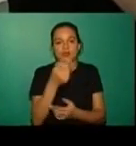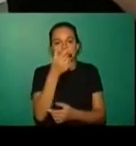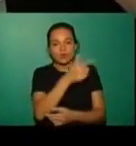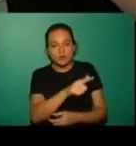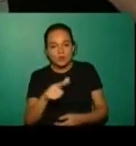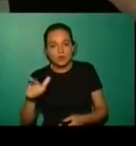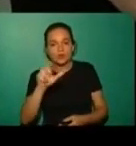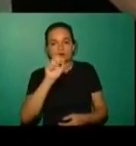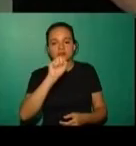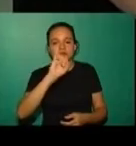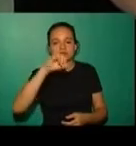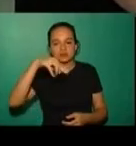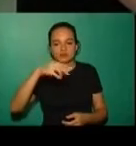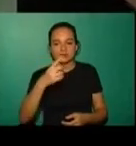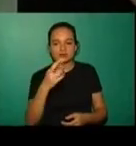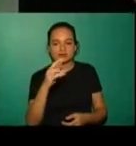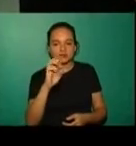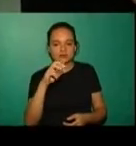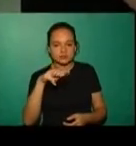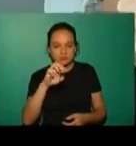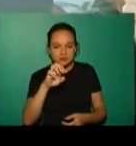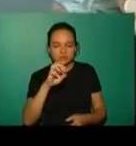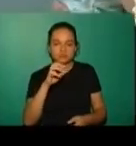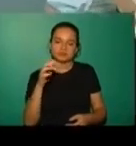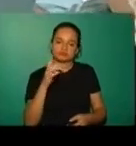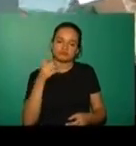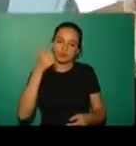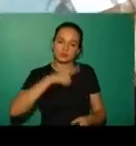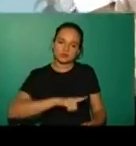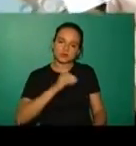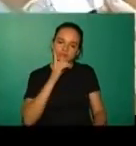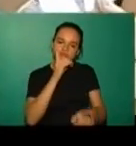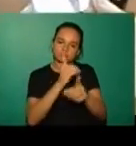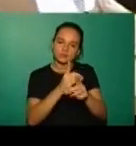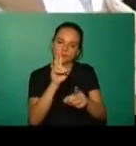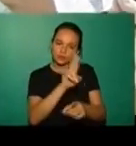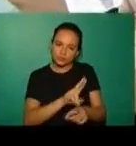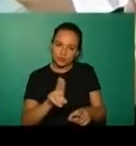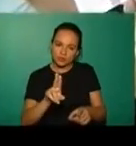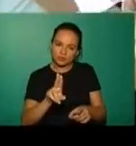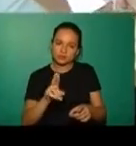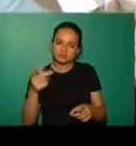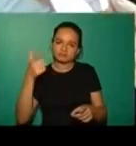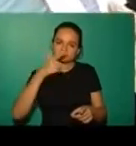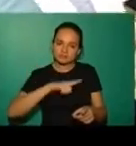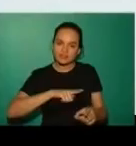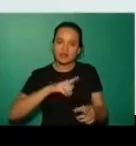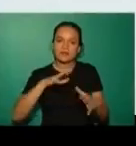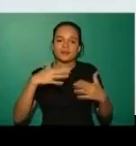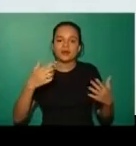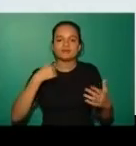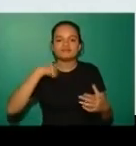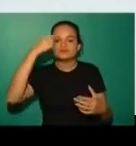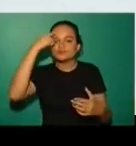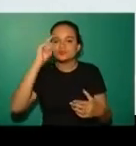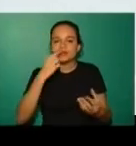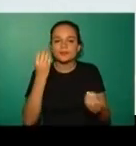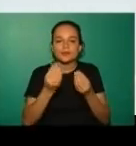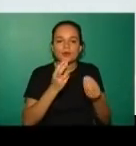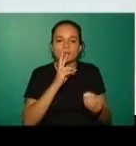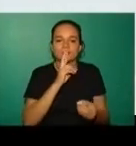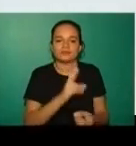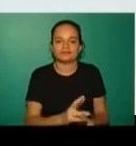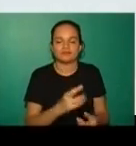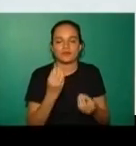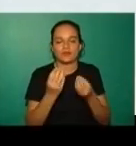Muitas outras síndromes você consegue caracterizá-la como uma síndrome, mas você não tem